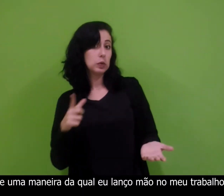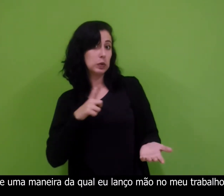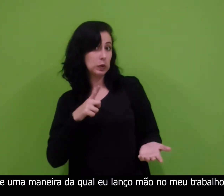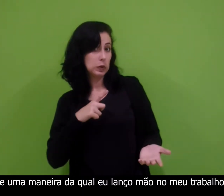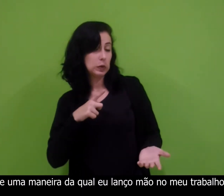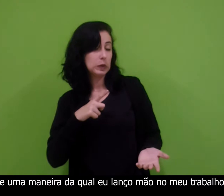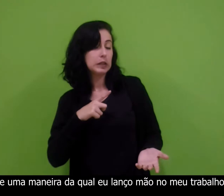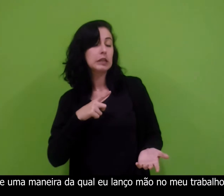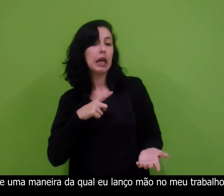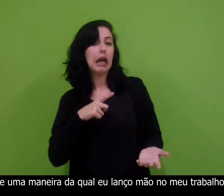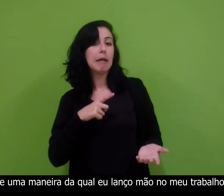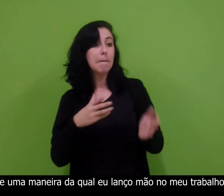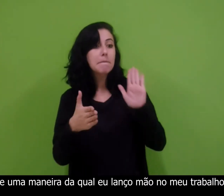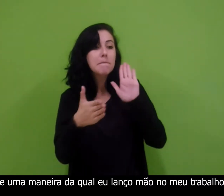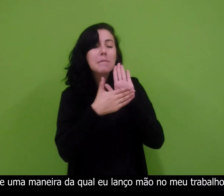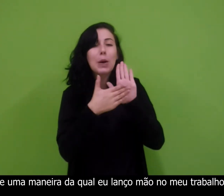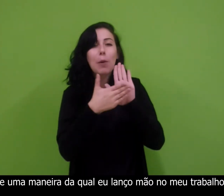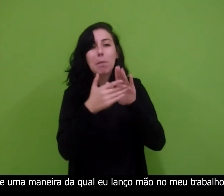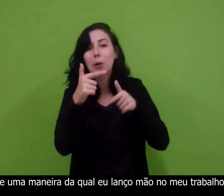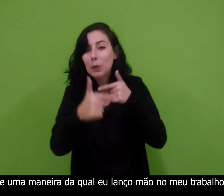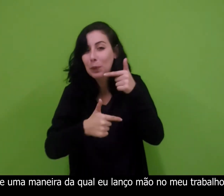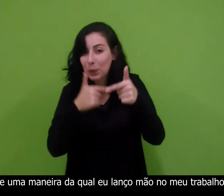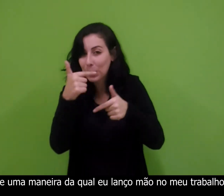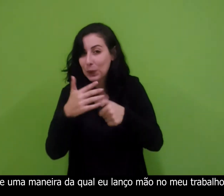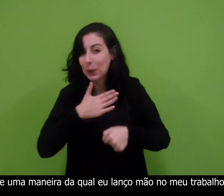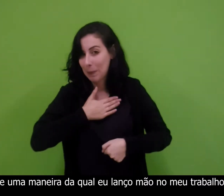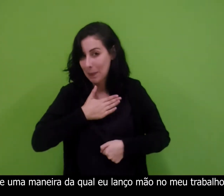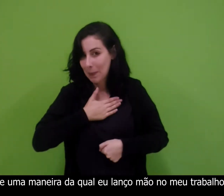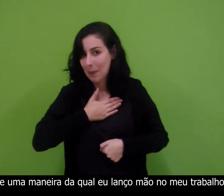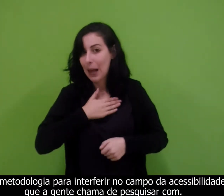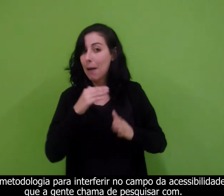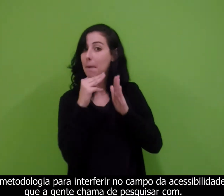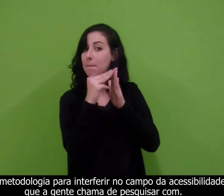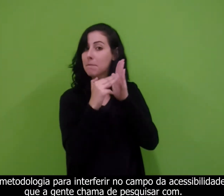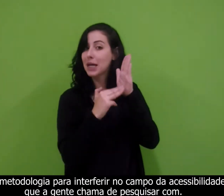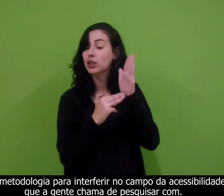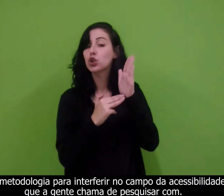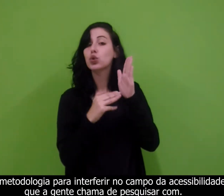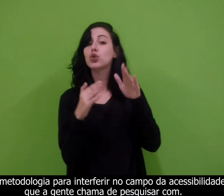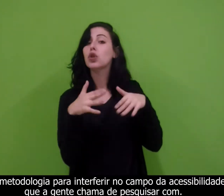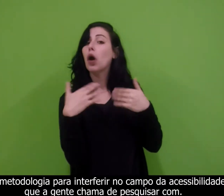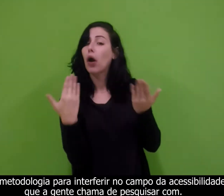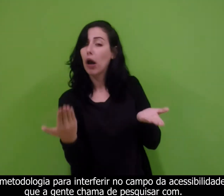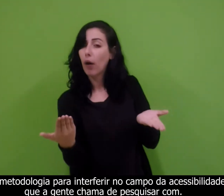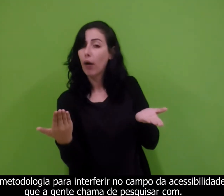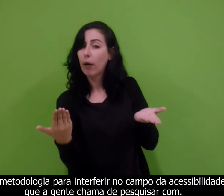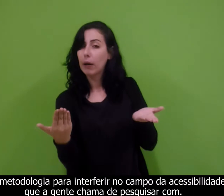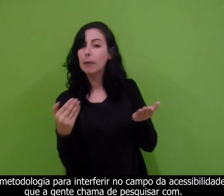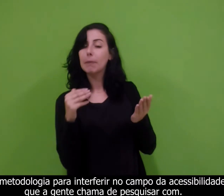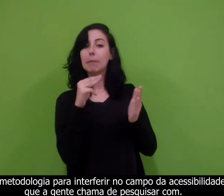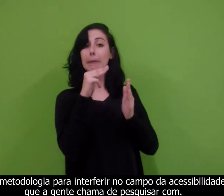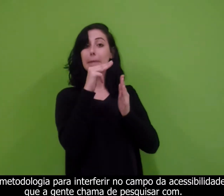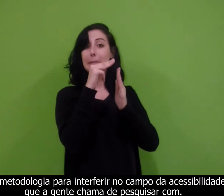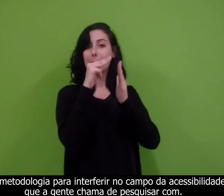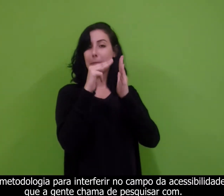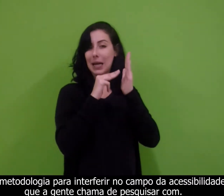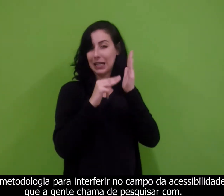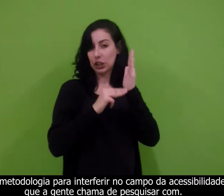E existe uma maneira da qual eu lanço mão no meu trabalho, uma metodologia para interferir